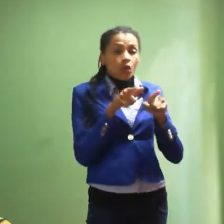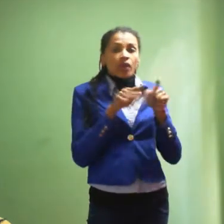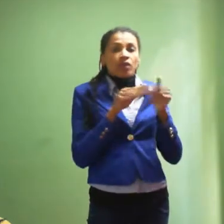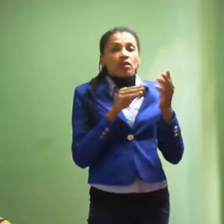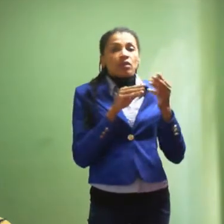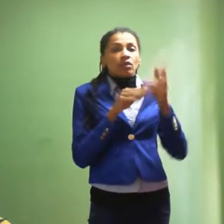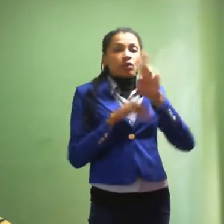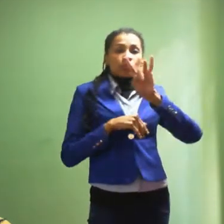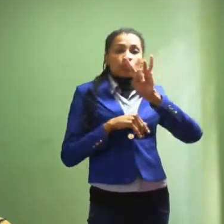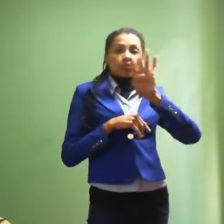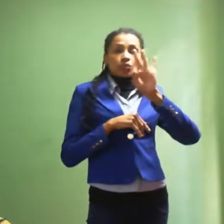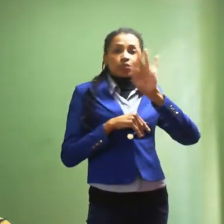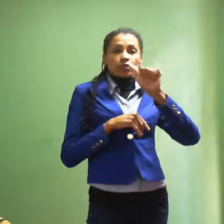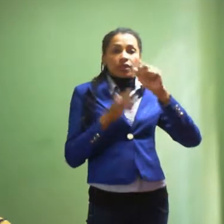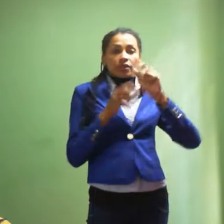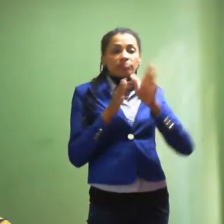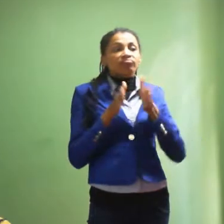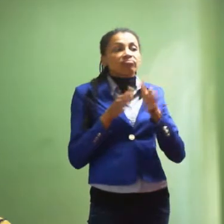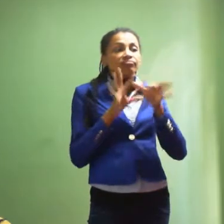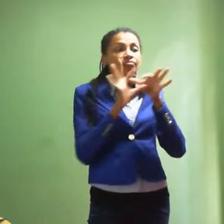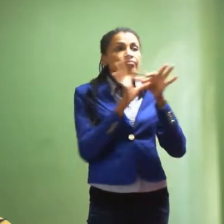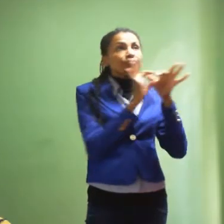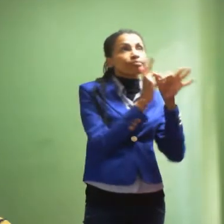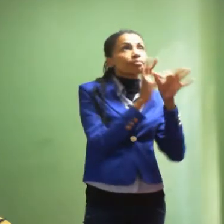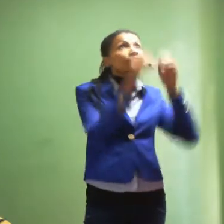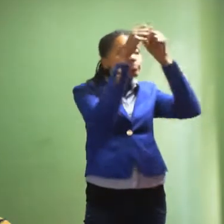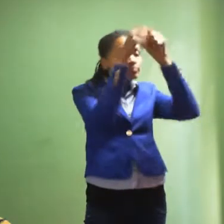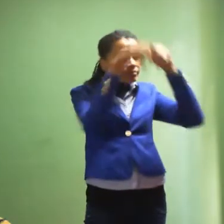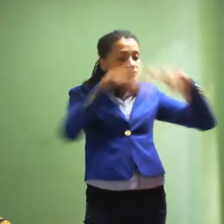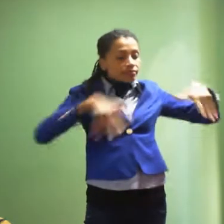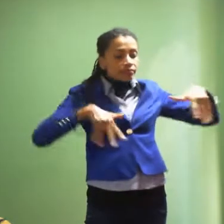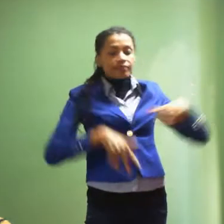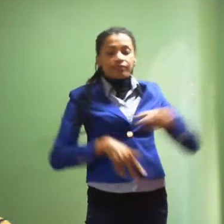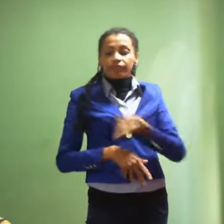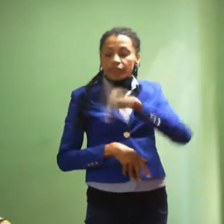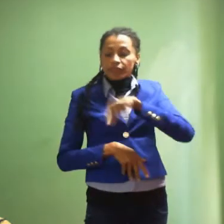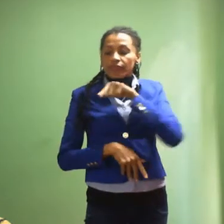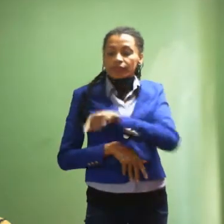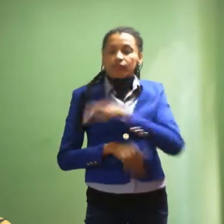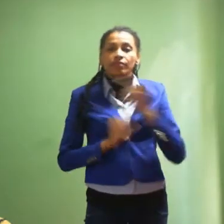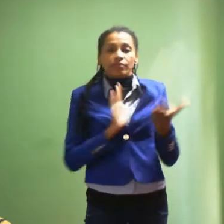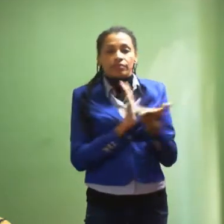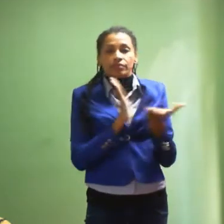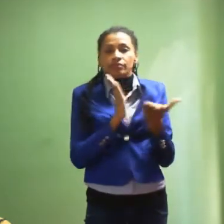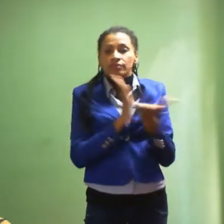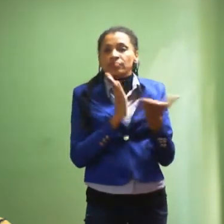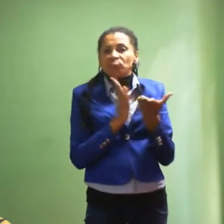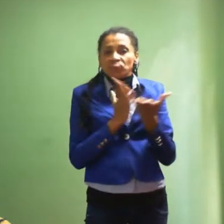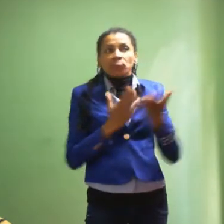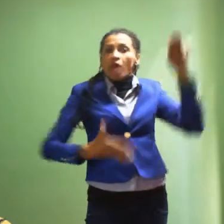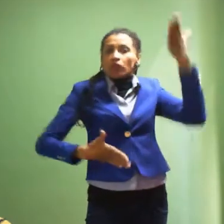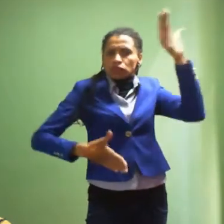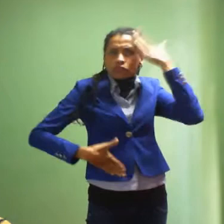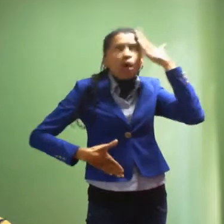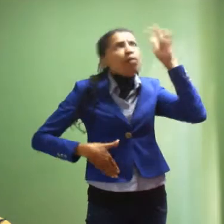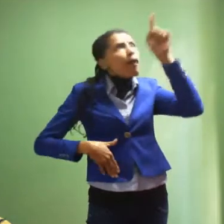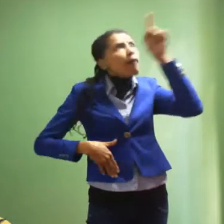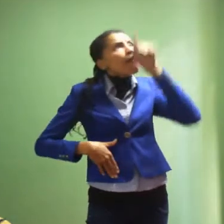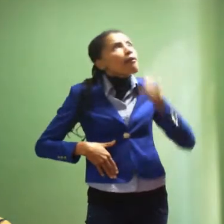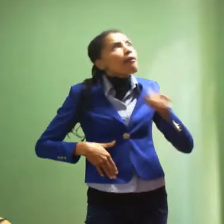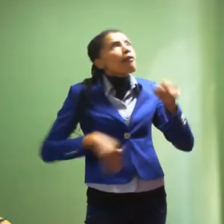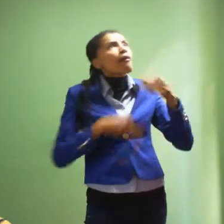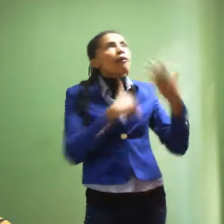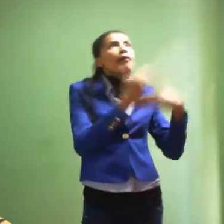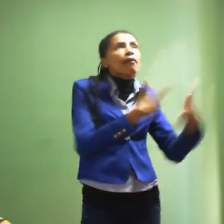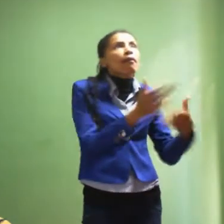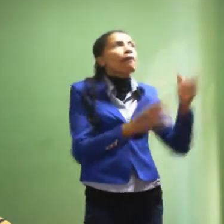es el camino que están siguiendo, pero los estudiantes también están supremamente conscientes de lo que están haciendo paso